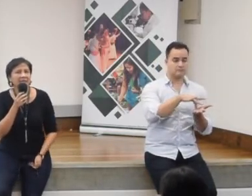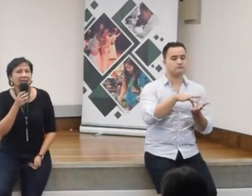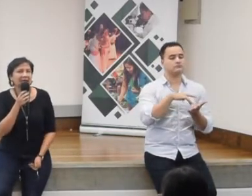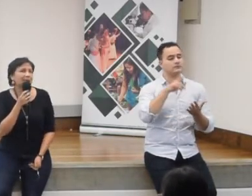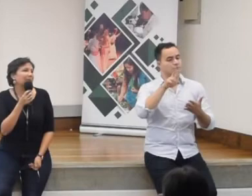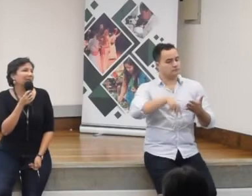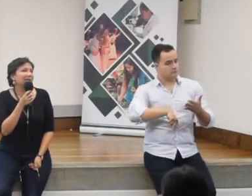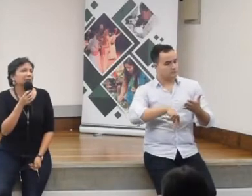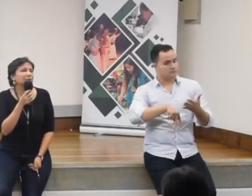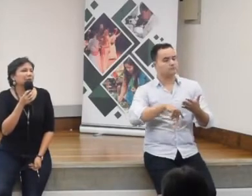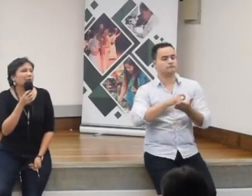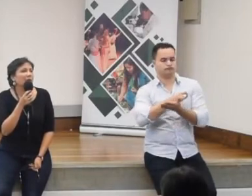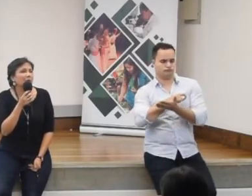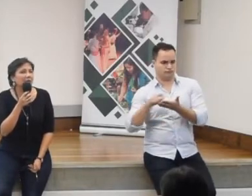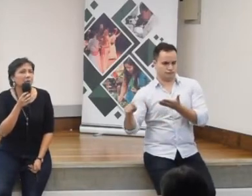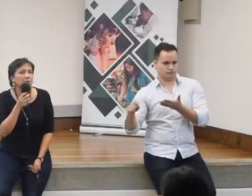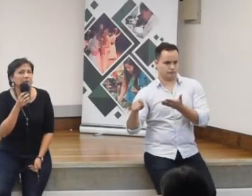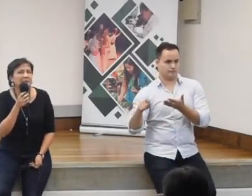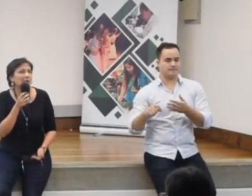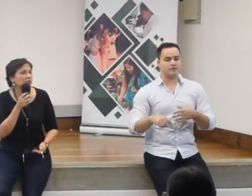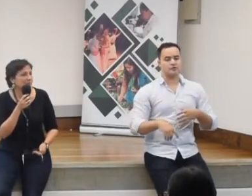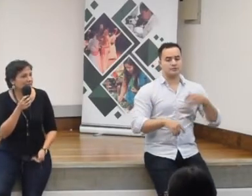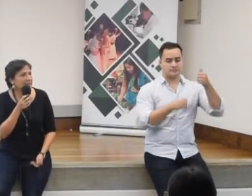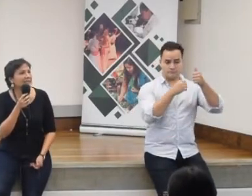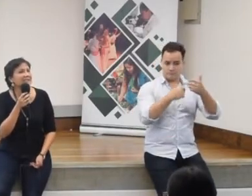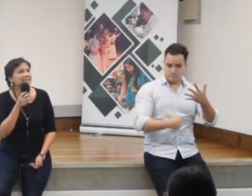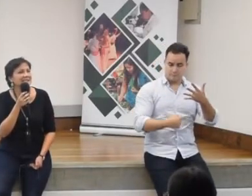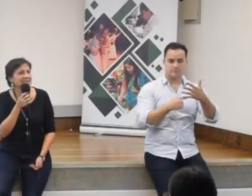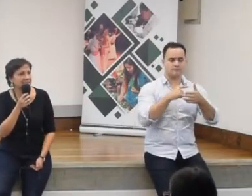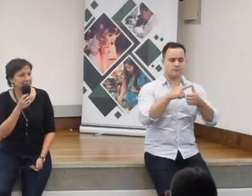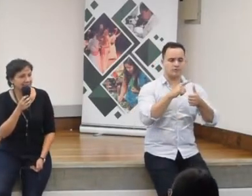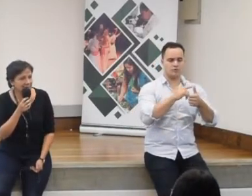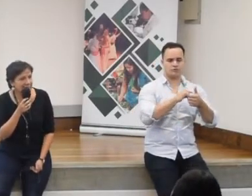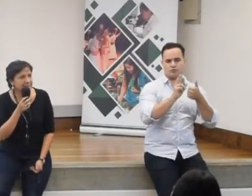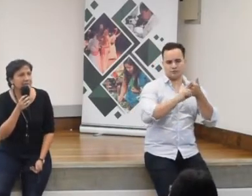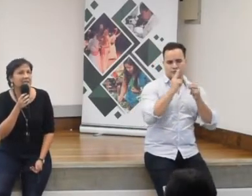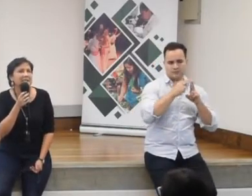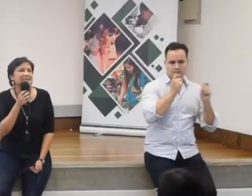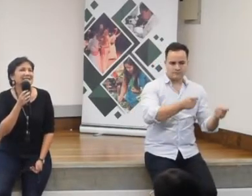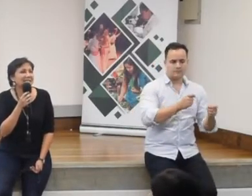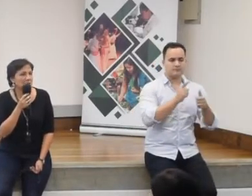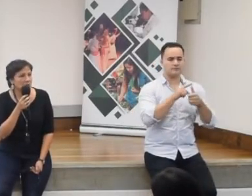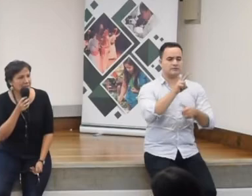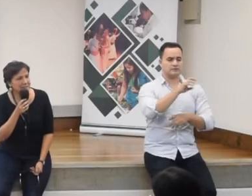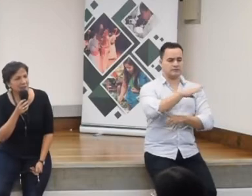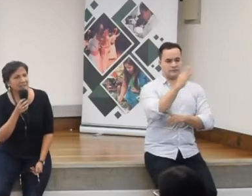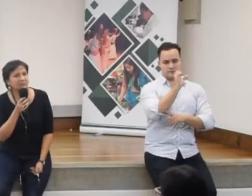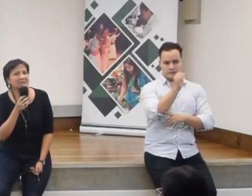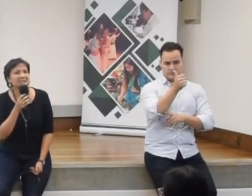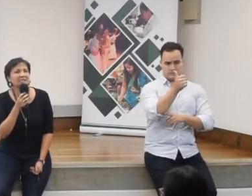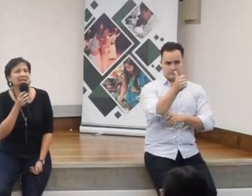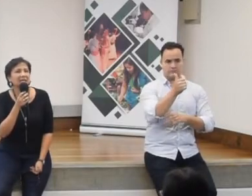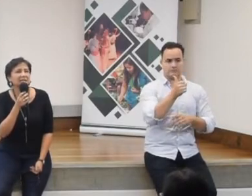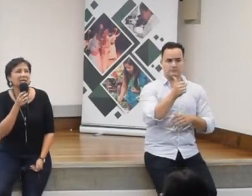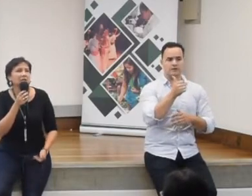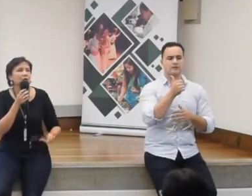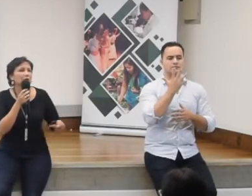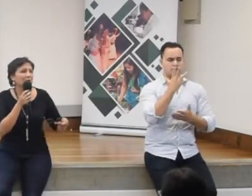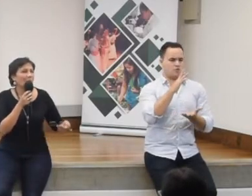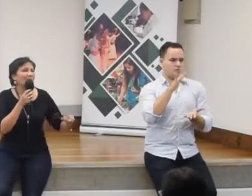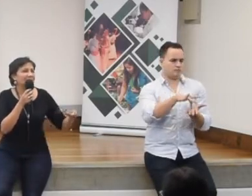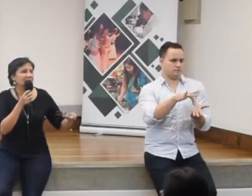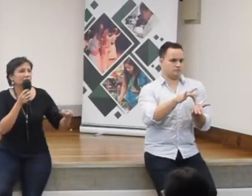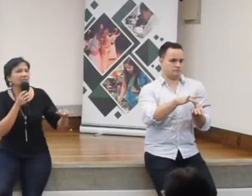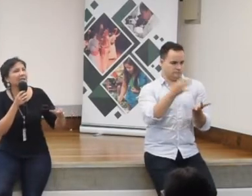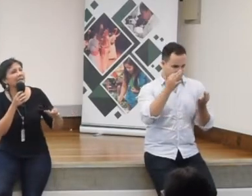escritura. La primera ruta fue una ruta los viernes de 7 a 10, 5 sesiones presenciales